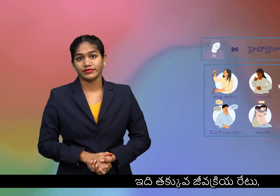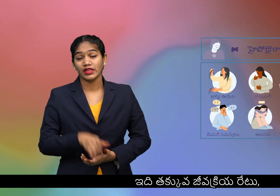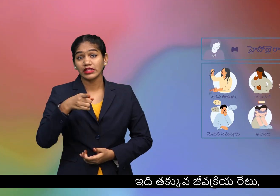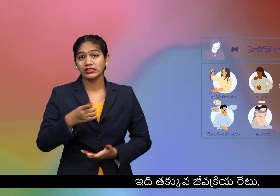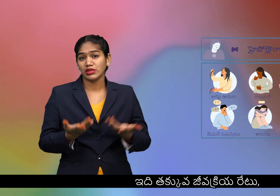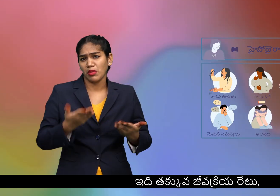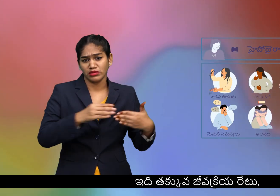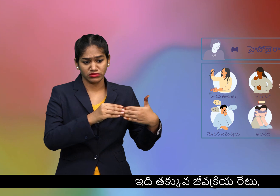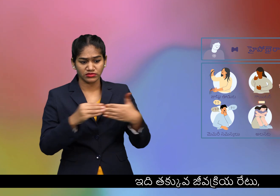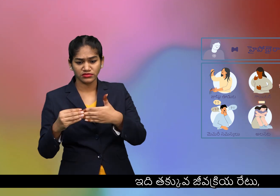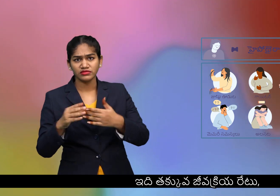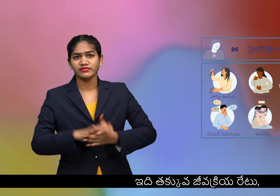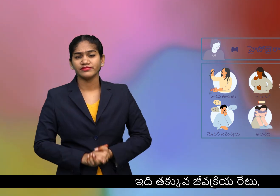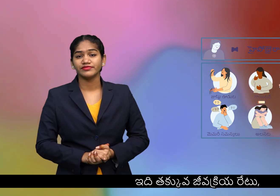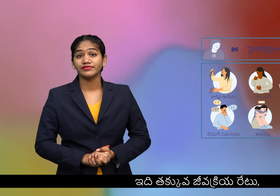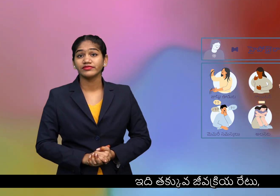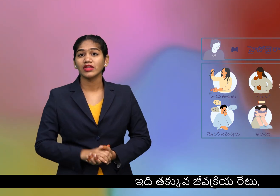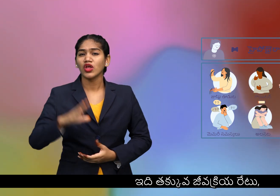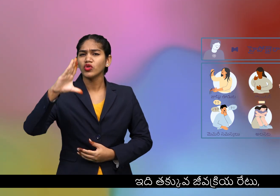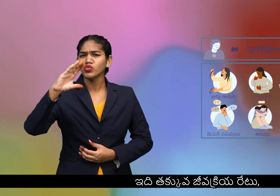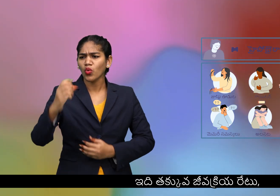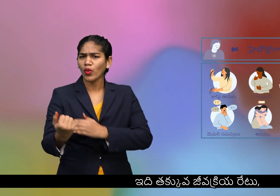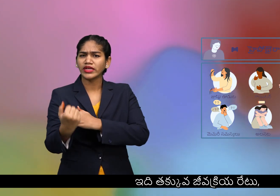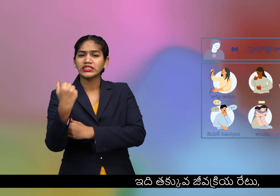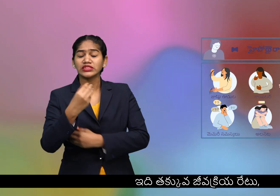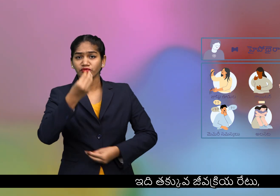ఇది తక్కువ జీవక్రియ రేటు,